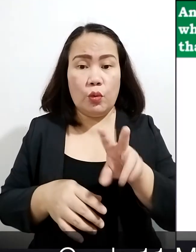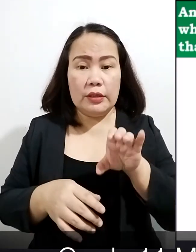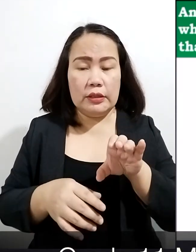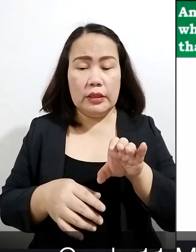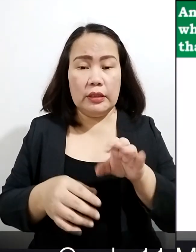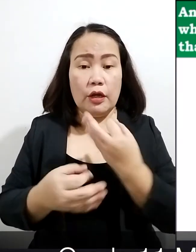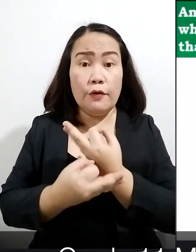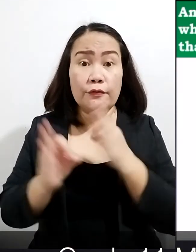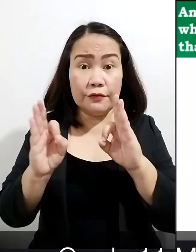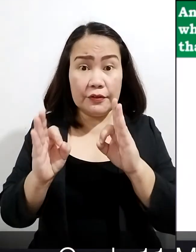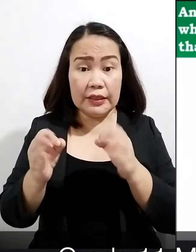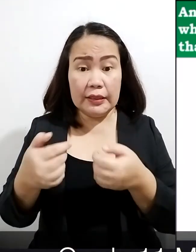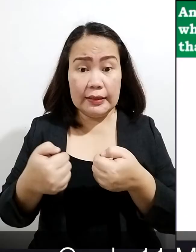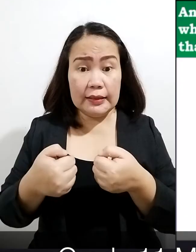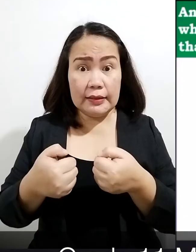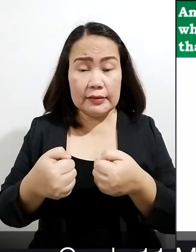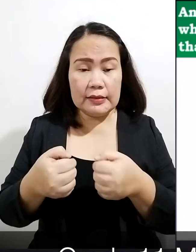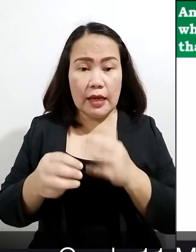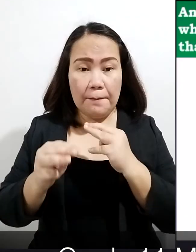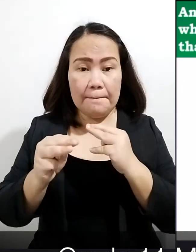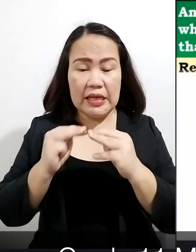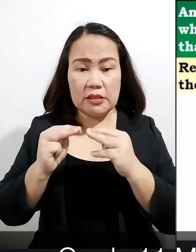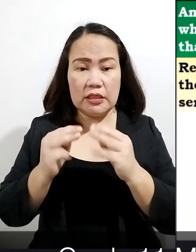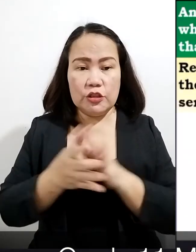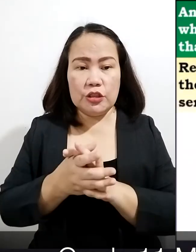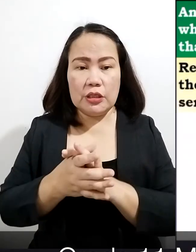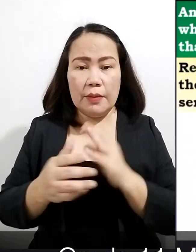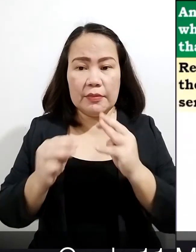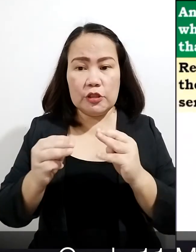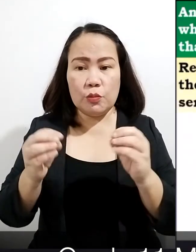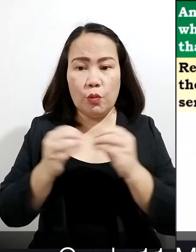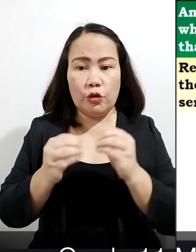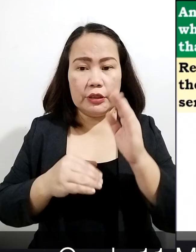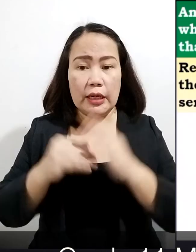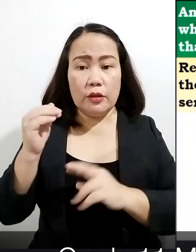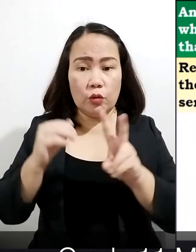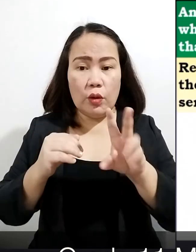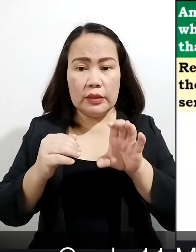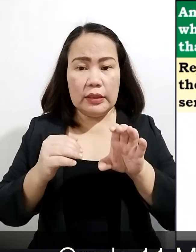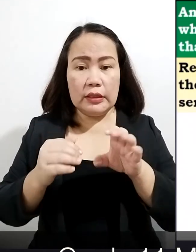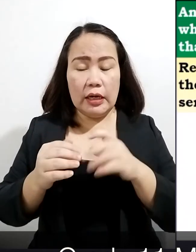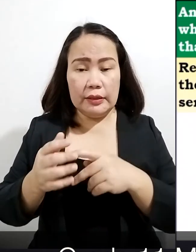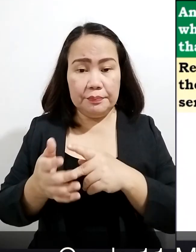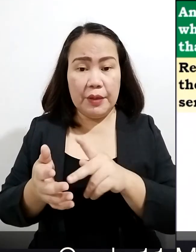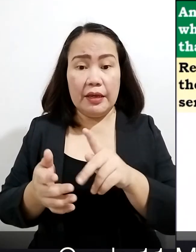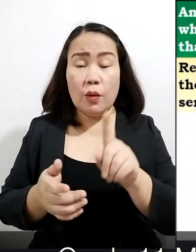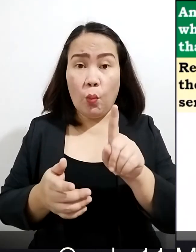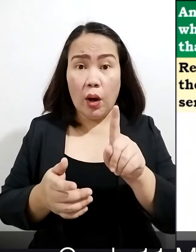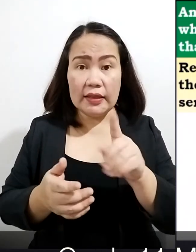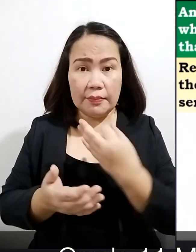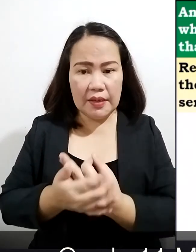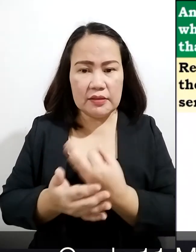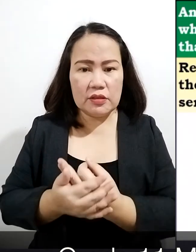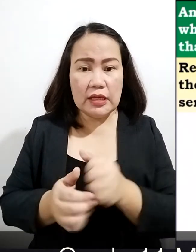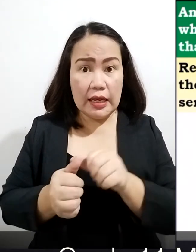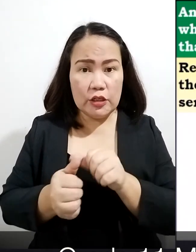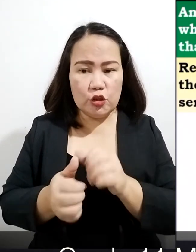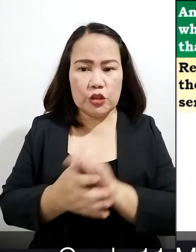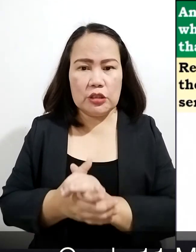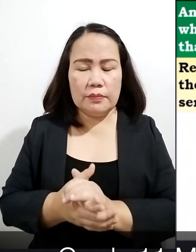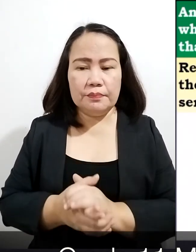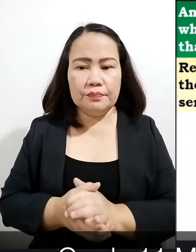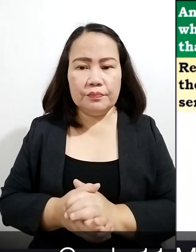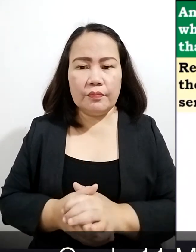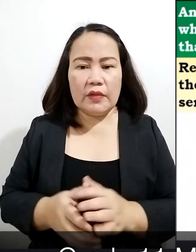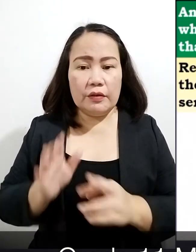Messages more than 200 are charged 1 peso each. Represent the monthly cost for text messaging using the function C of